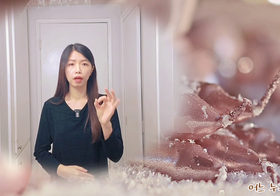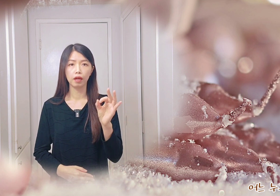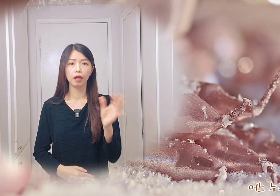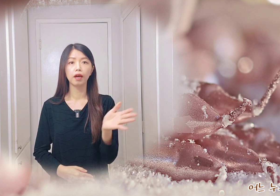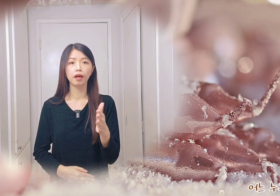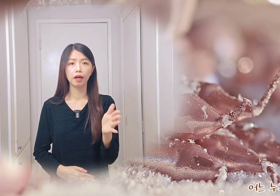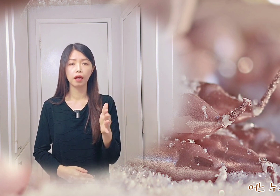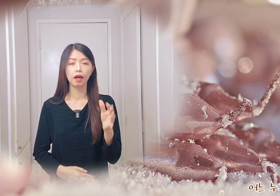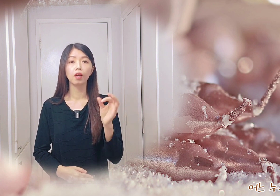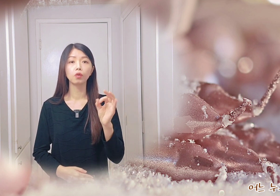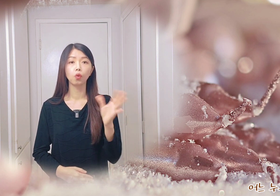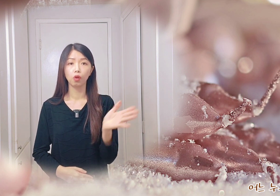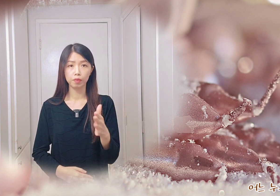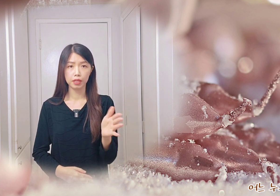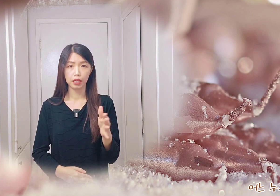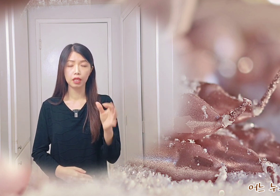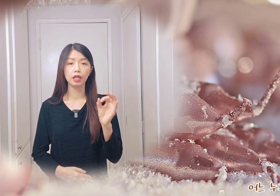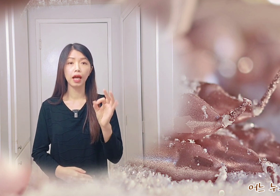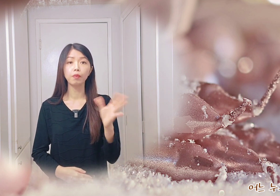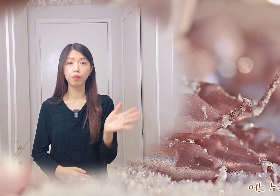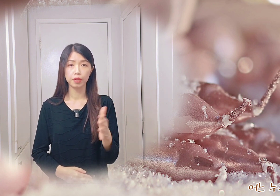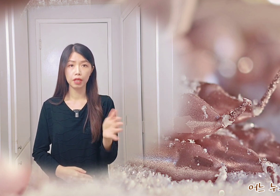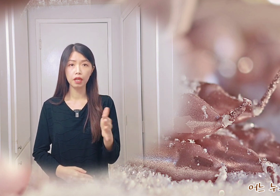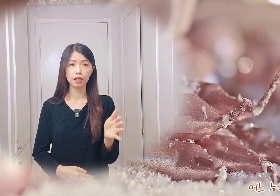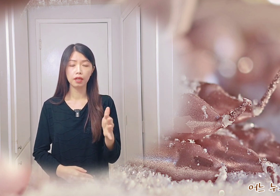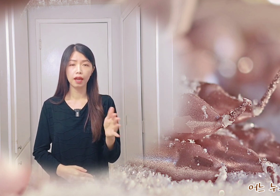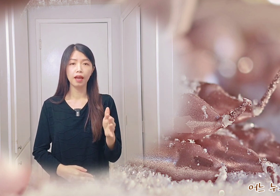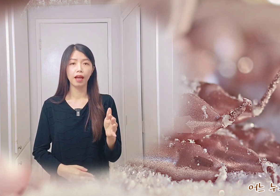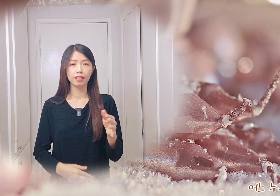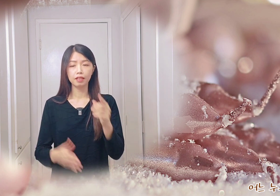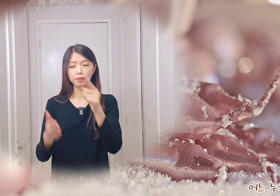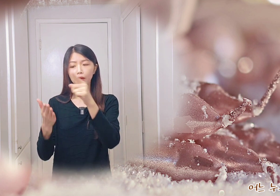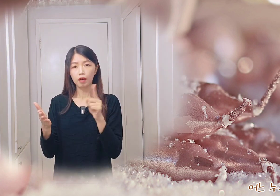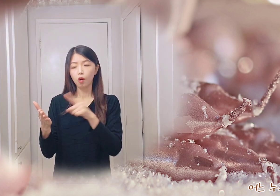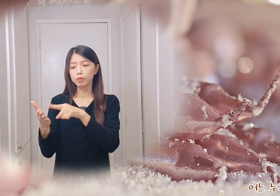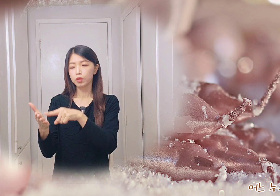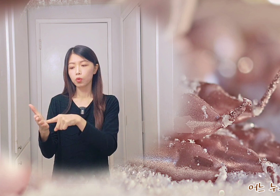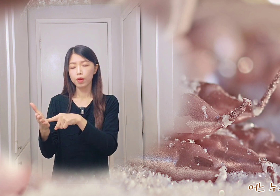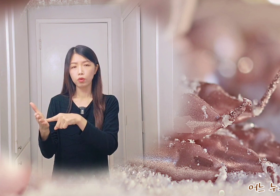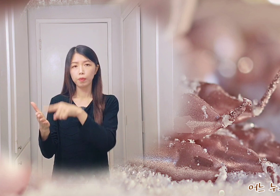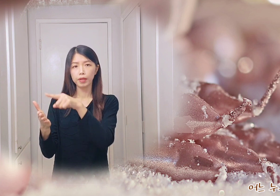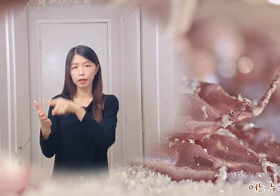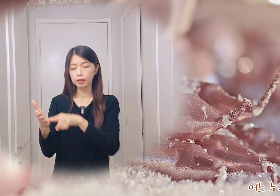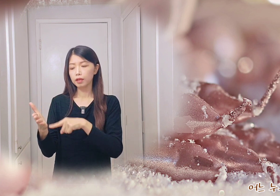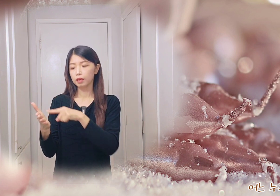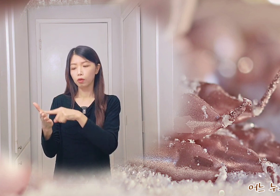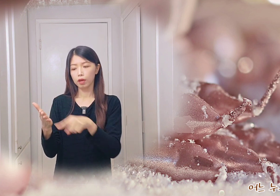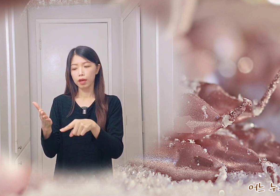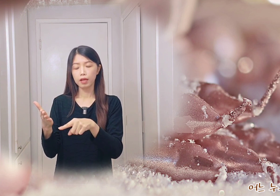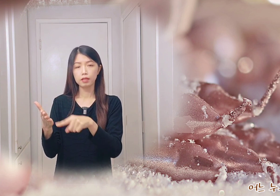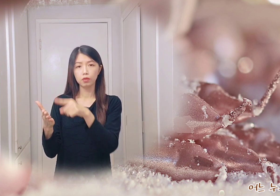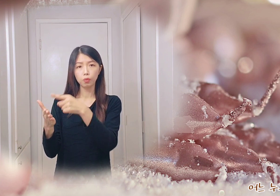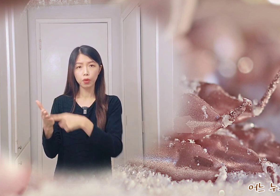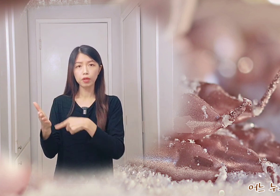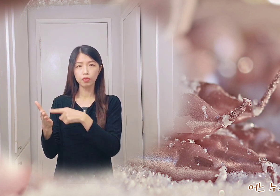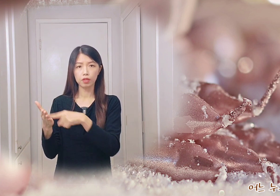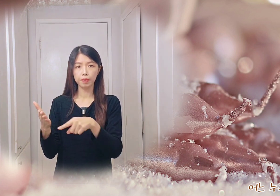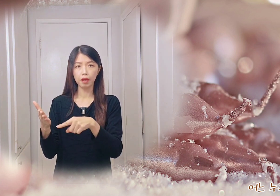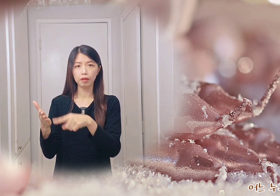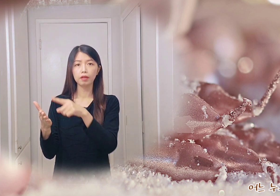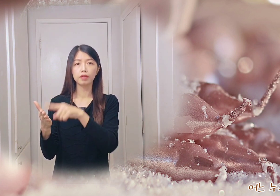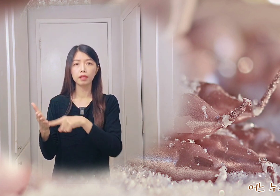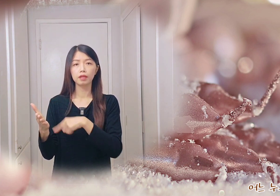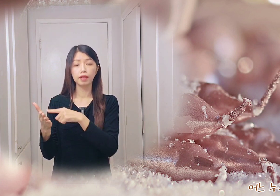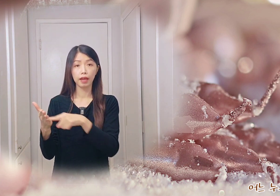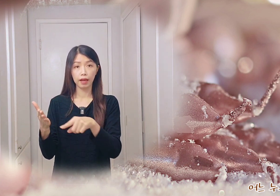없다. 돈 없이. 값없이. 아니시면 검지로 왼손바닥을 이렇게 X로 표시해